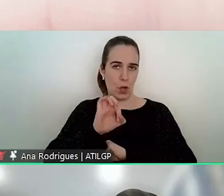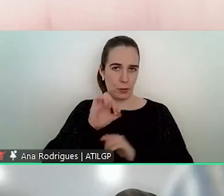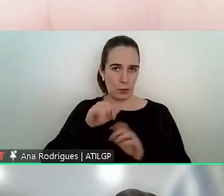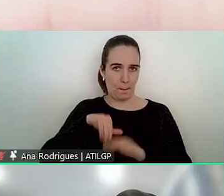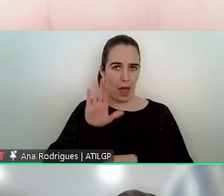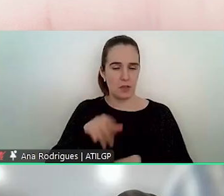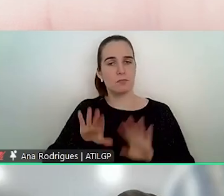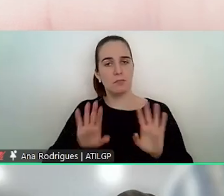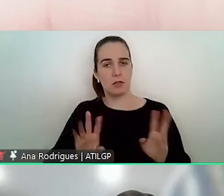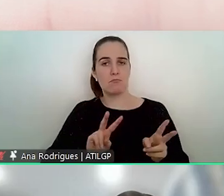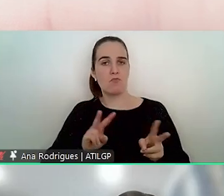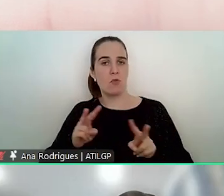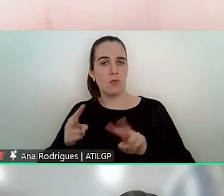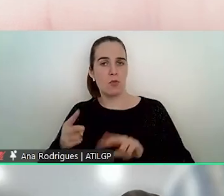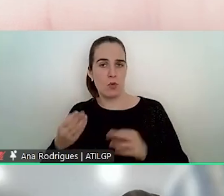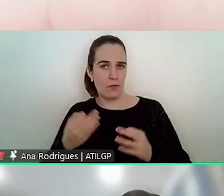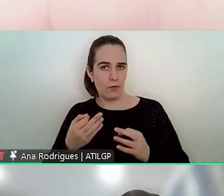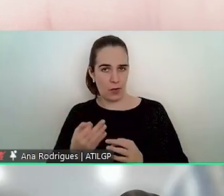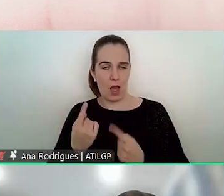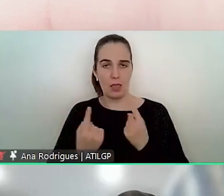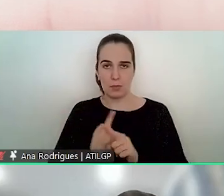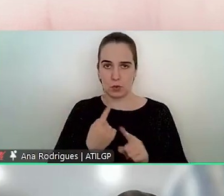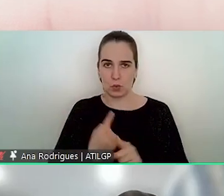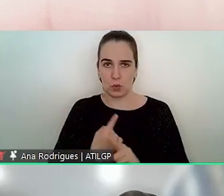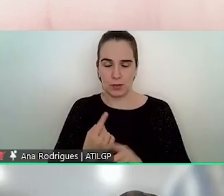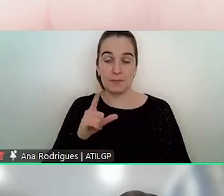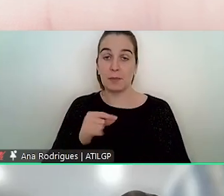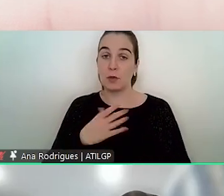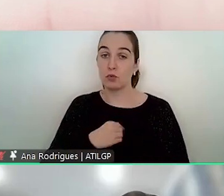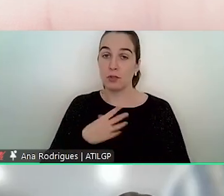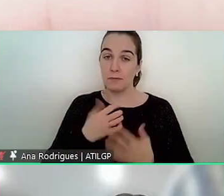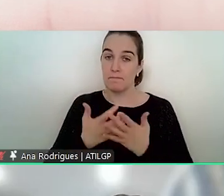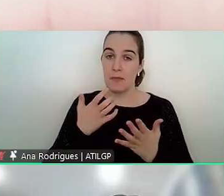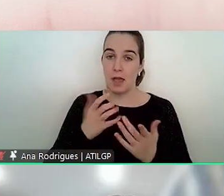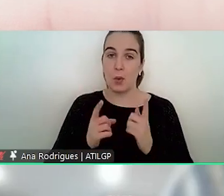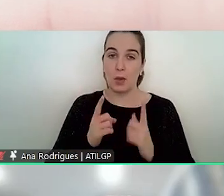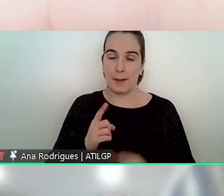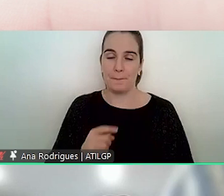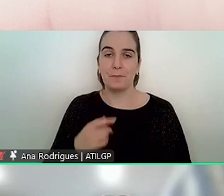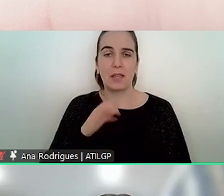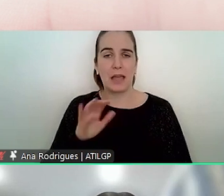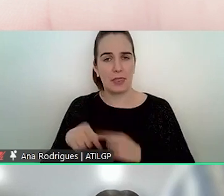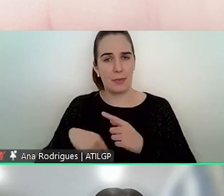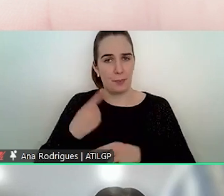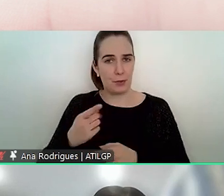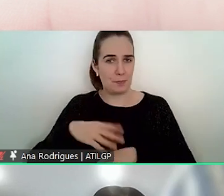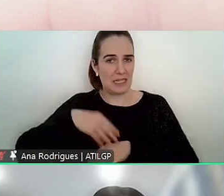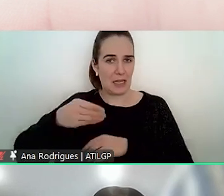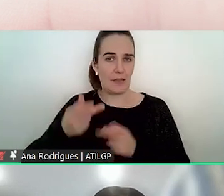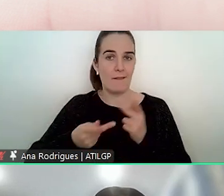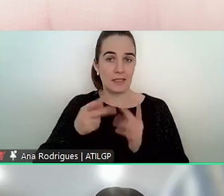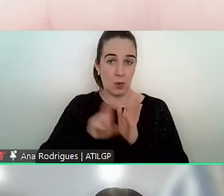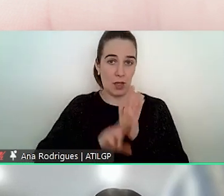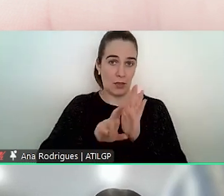mas aquilo que eu queria aqui relevar de alguma maneira é que na avaliação que foi feita em termos de